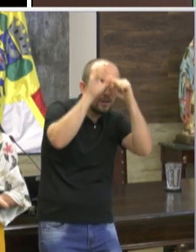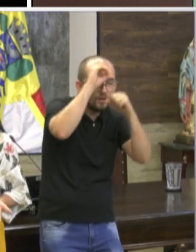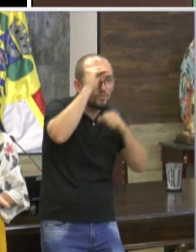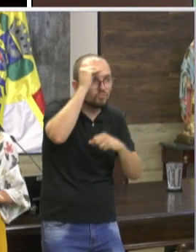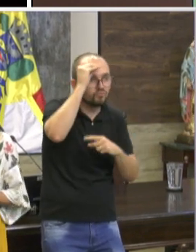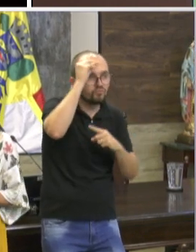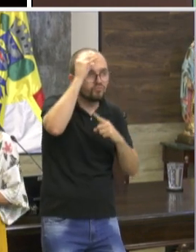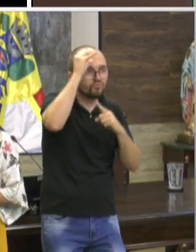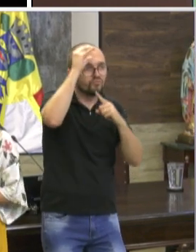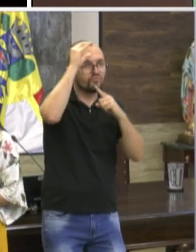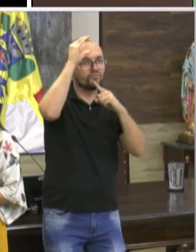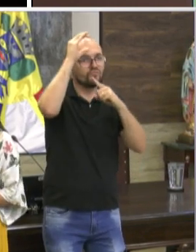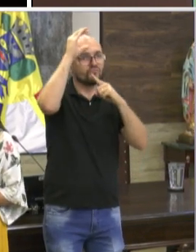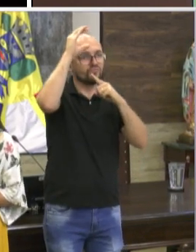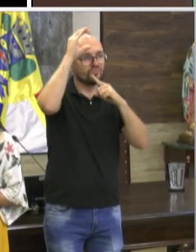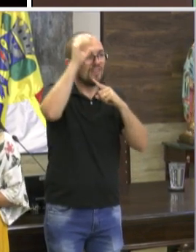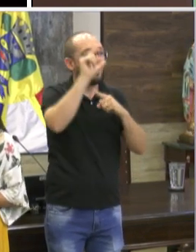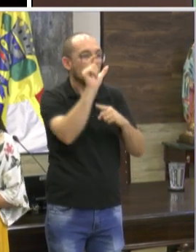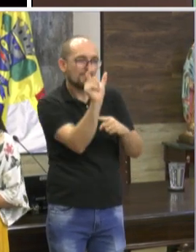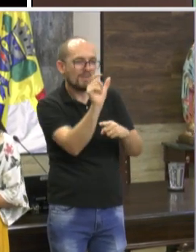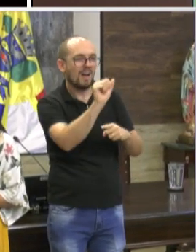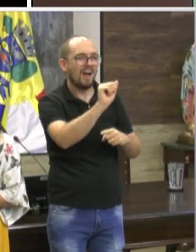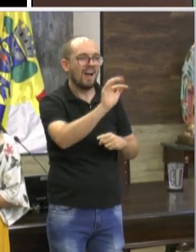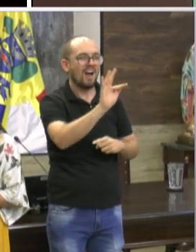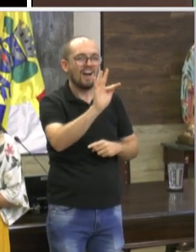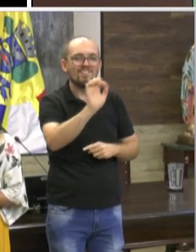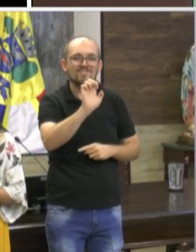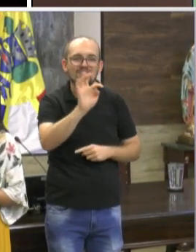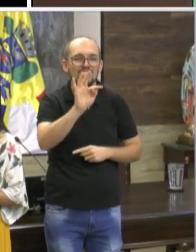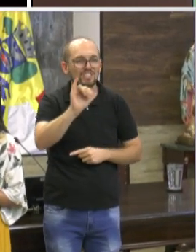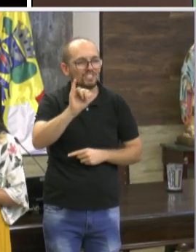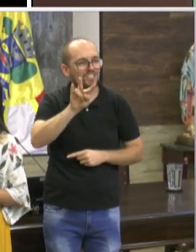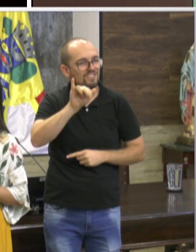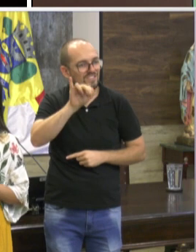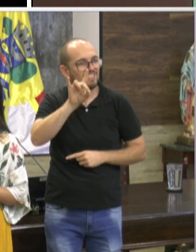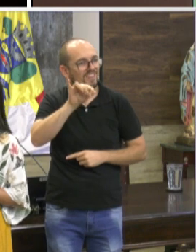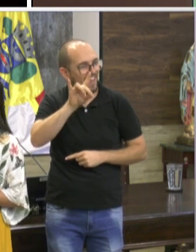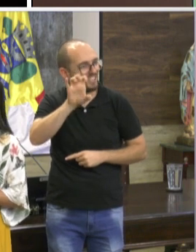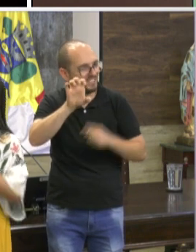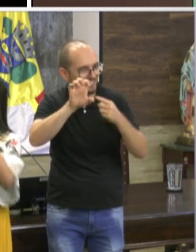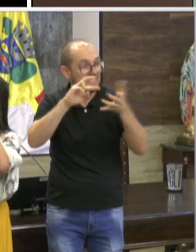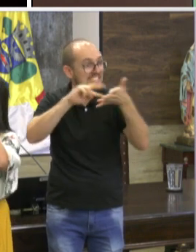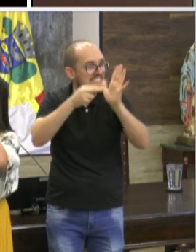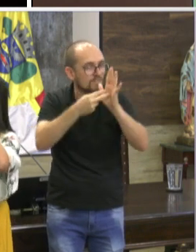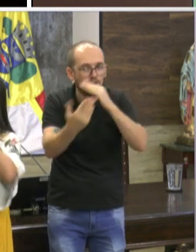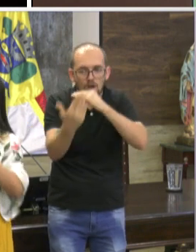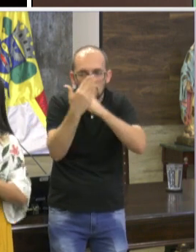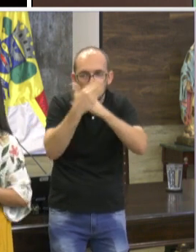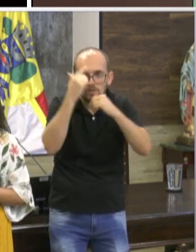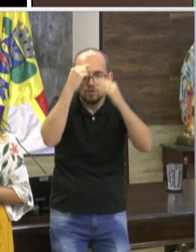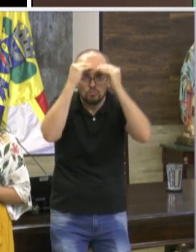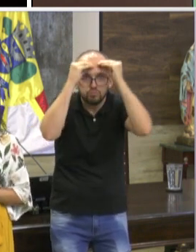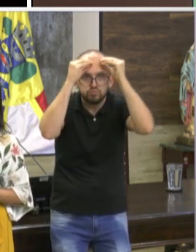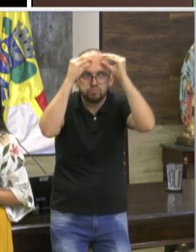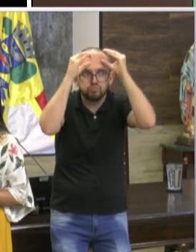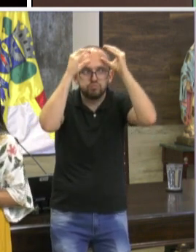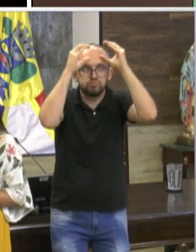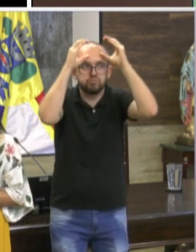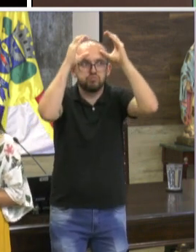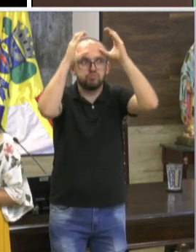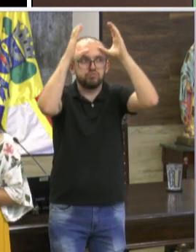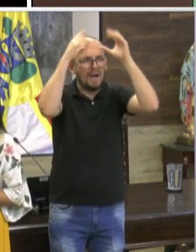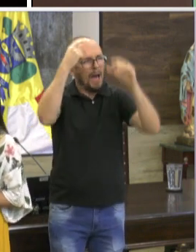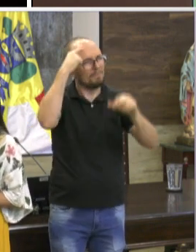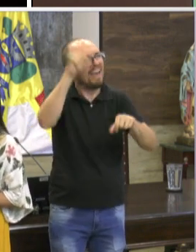nome de afetividade e é crucial para o desenvolvimento. Diferentemente do que se pensa, o conceito não é sinônimo de